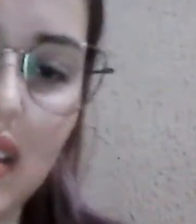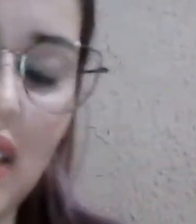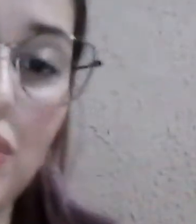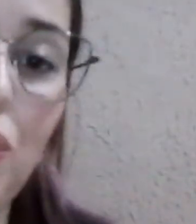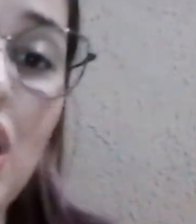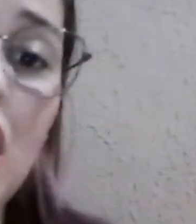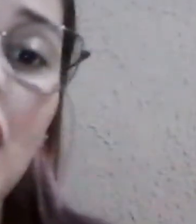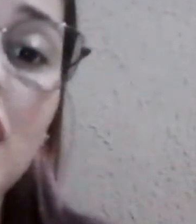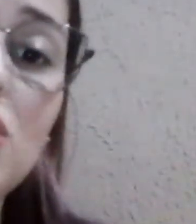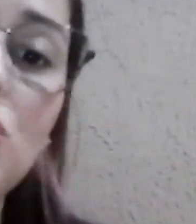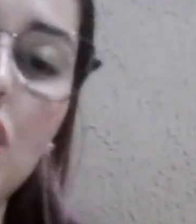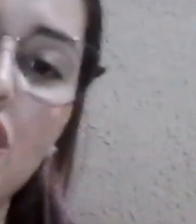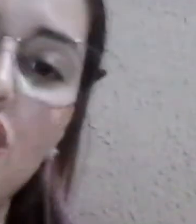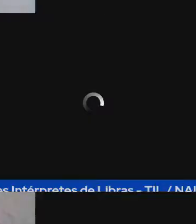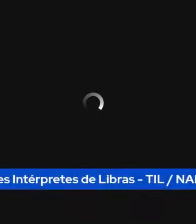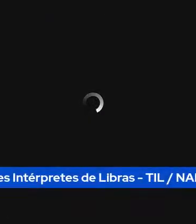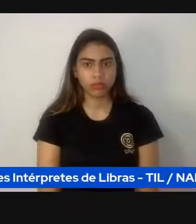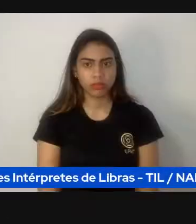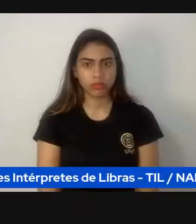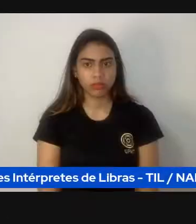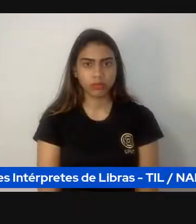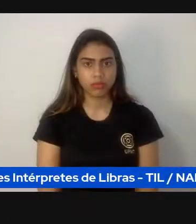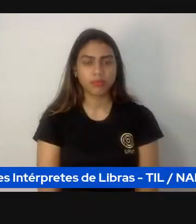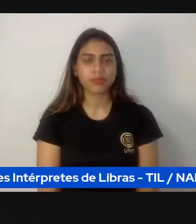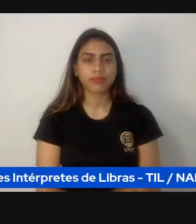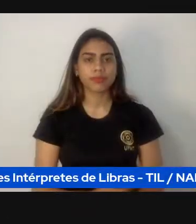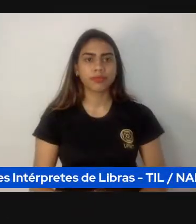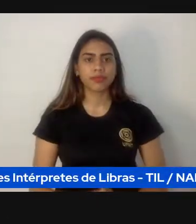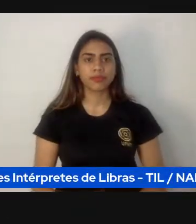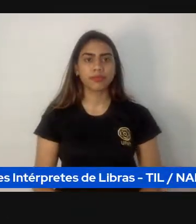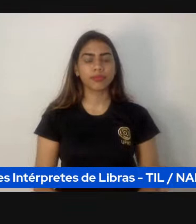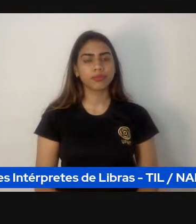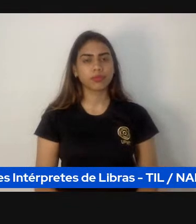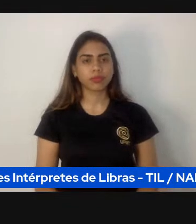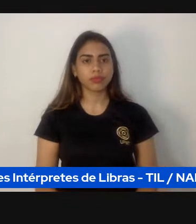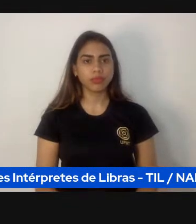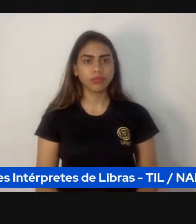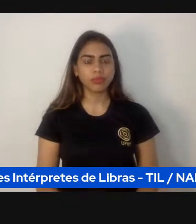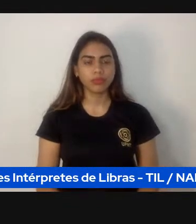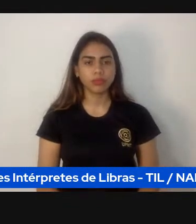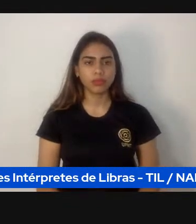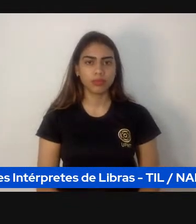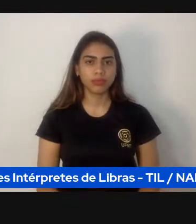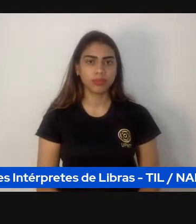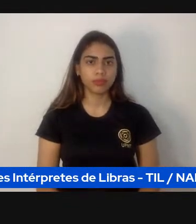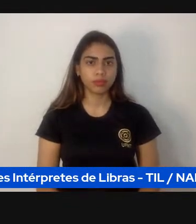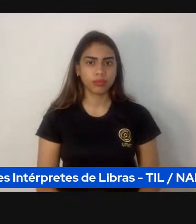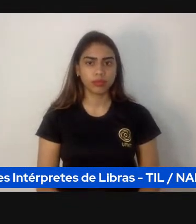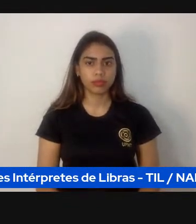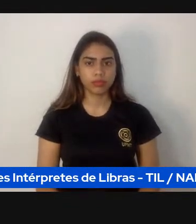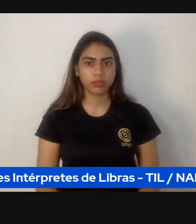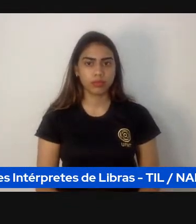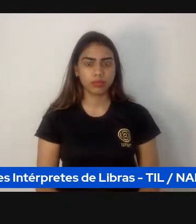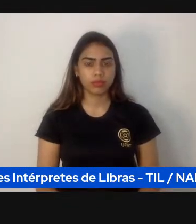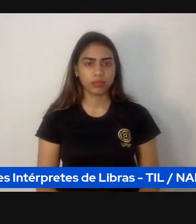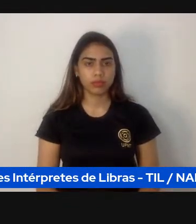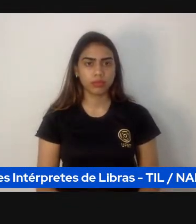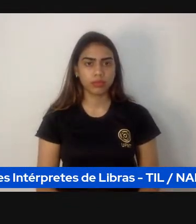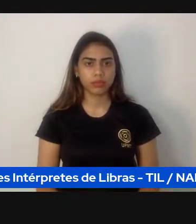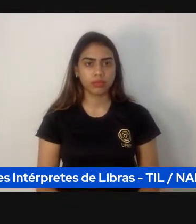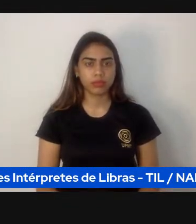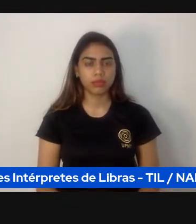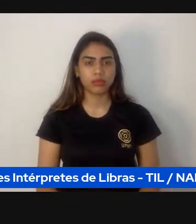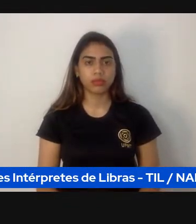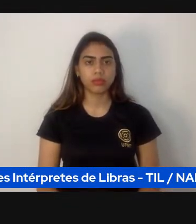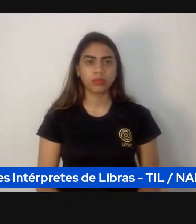no meio acadêmico entre estudantes PCDs e não PCDs, a partir da criação de espaços de diálogo, né, que